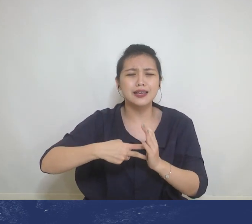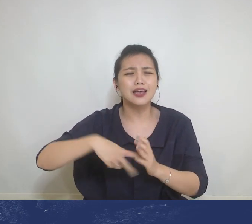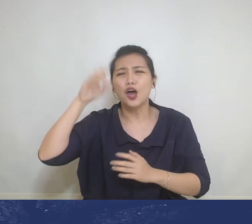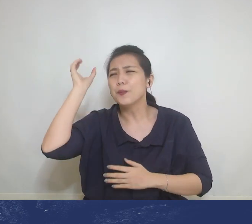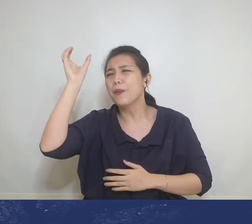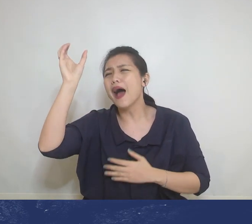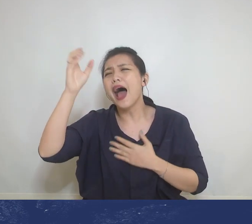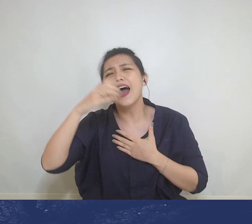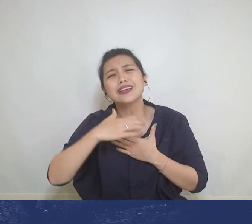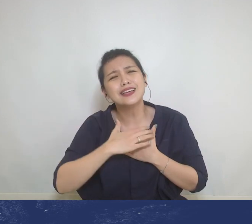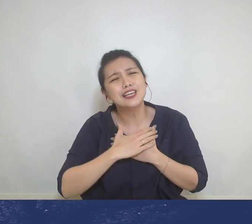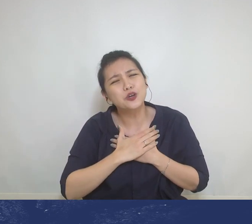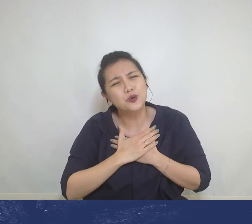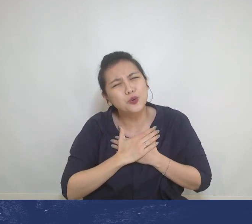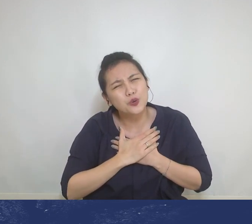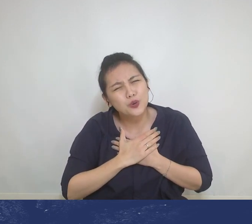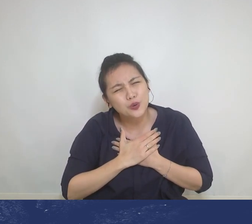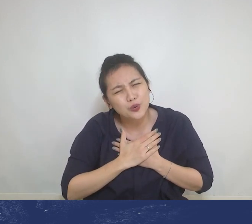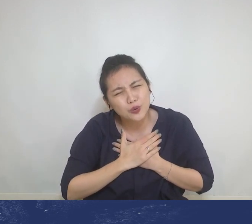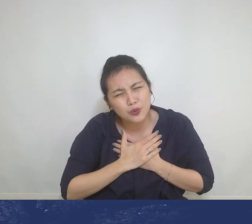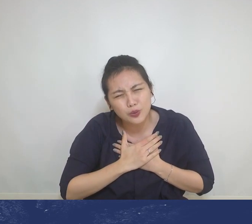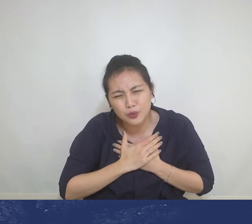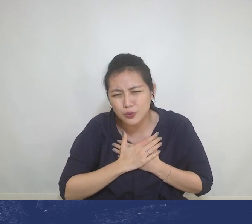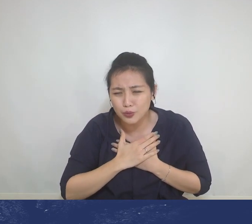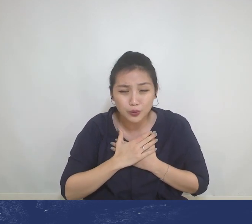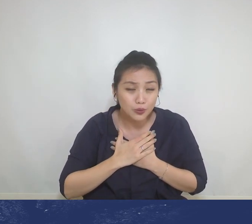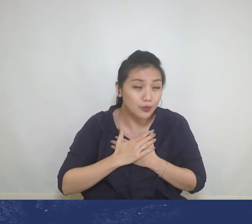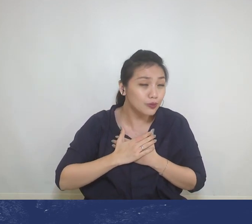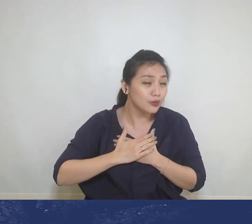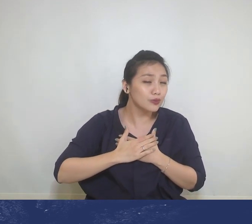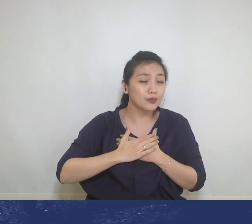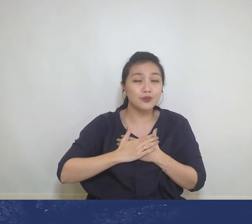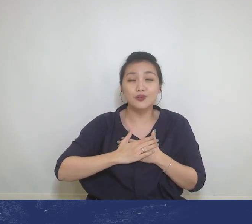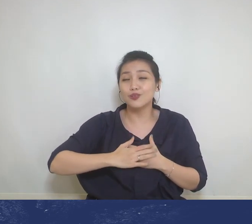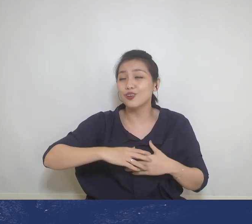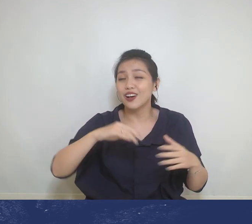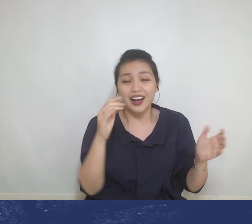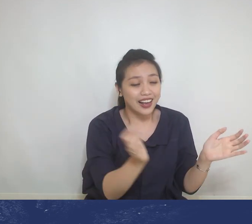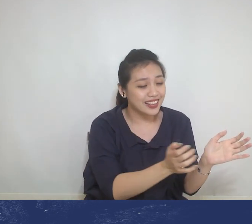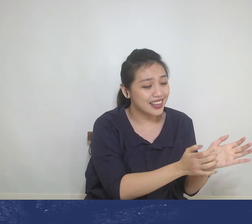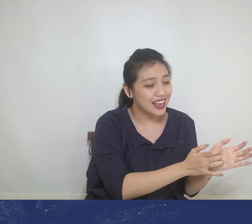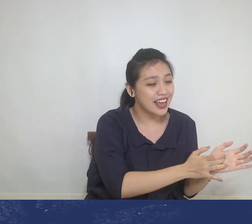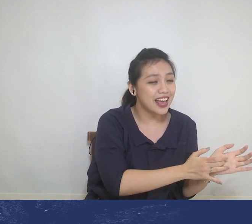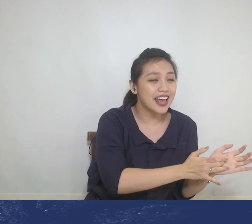Allah pemulih kami Tuhan. Kau segalanya bagi hidup kami Tuhan. Kau segalanya bagi hidup kami Tuhan.